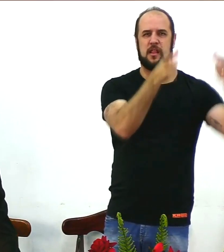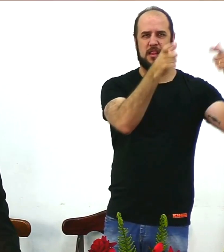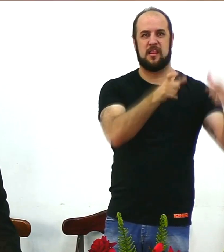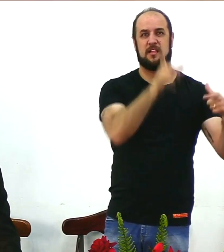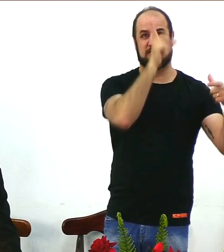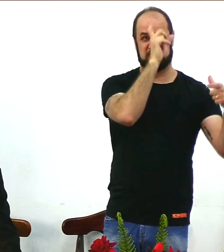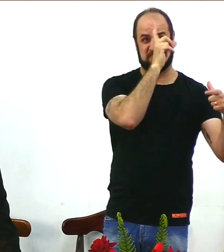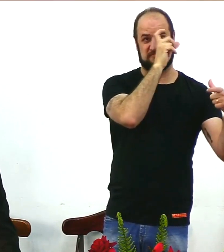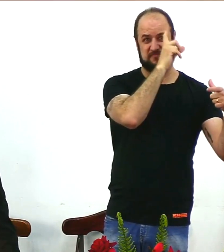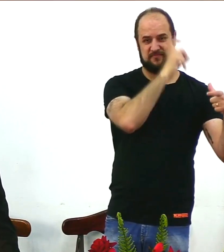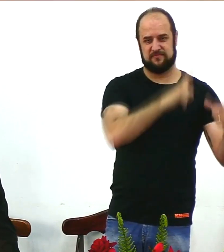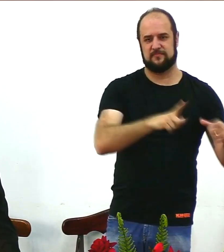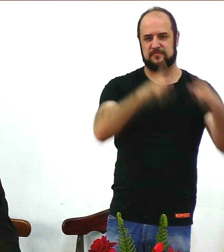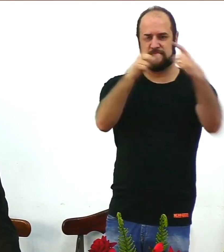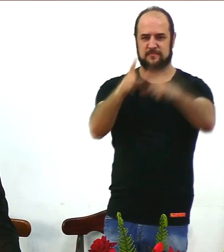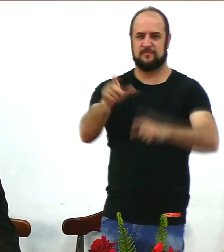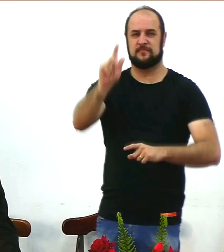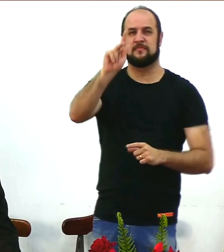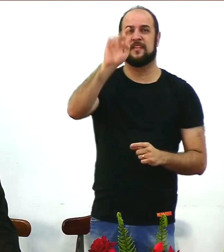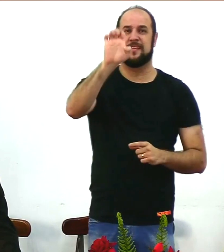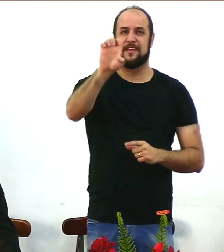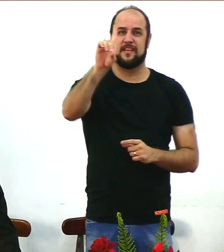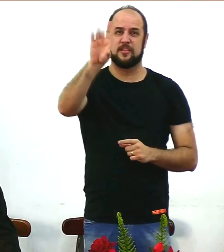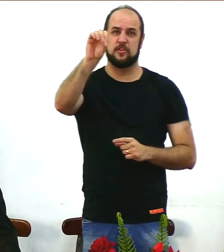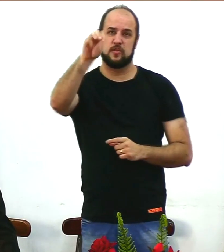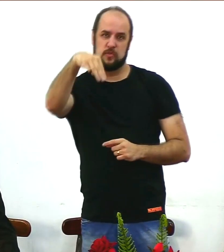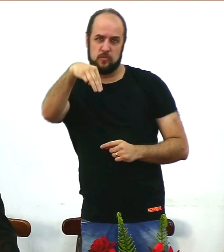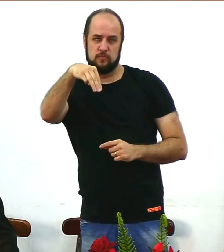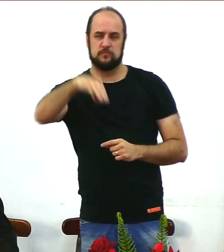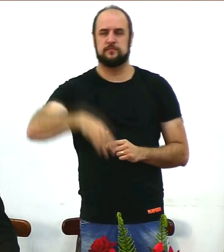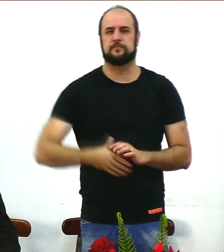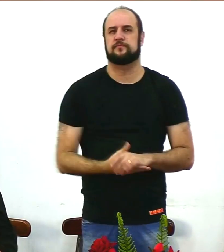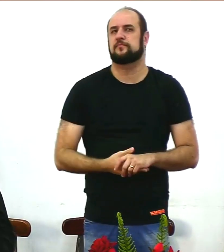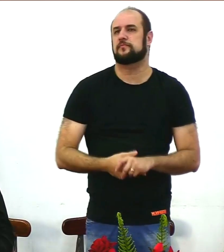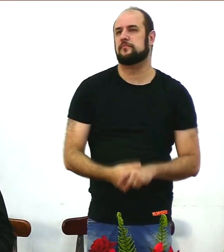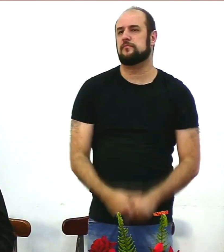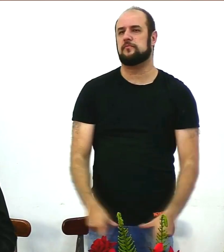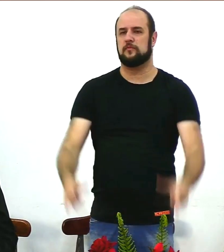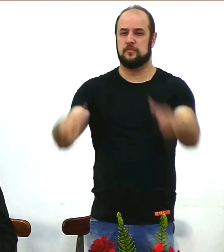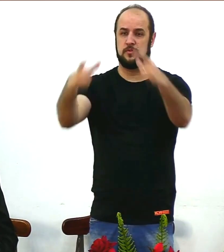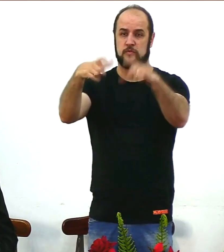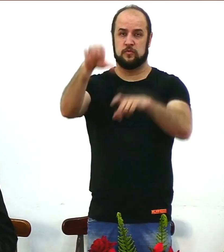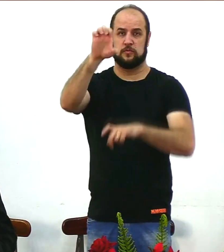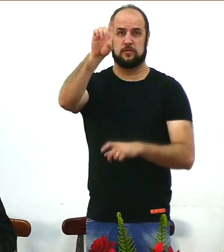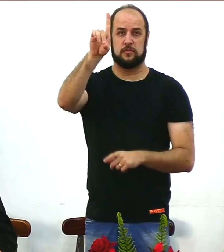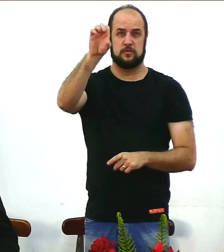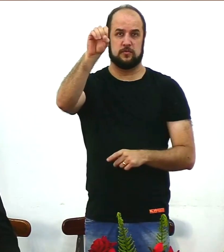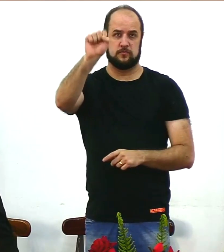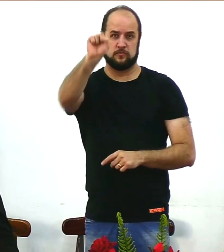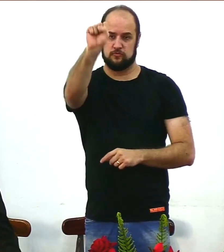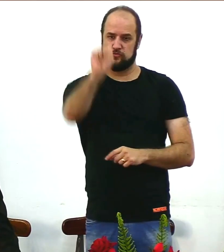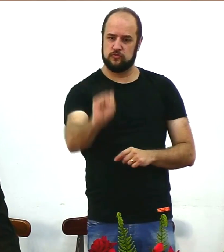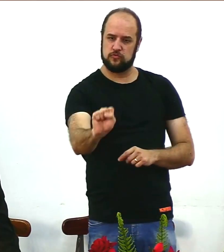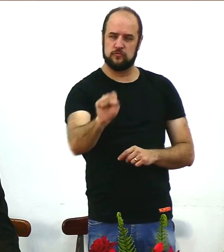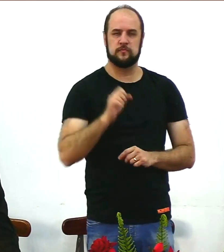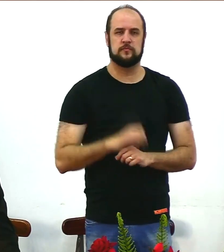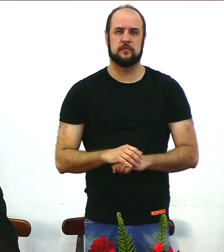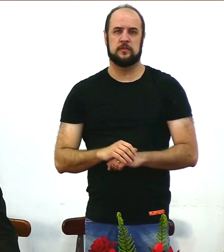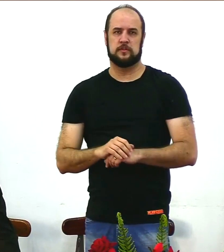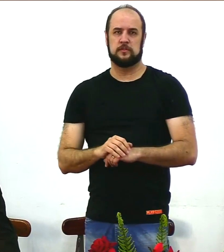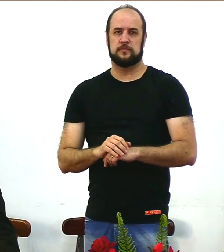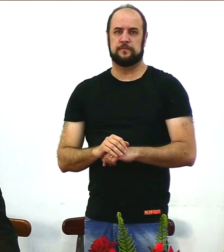que estão sob cativeiro, os exilados? Bom, este salmo, meus queridos irmãos, fala de três cidades ou de